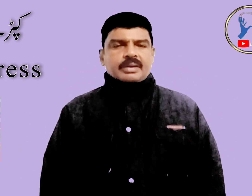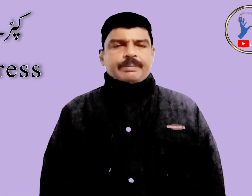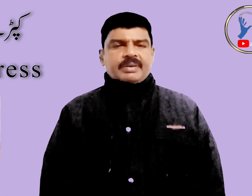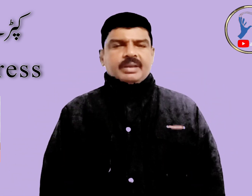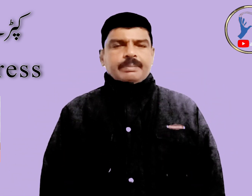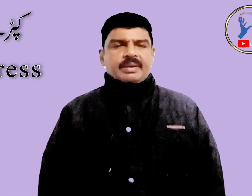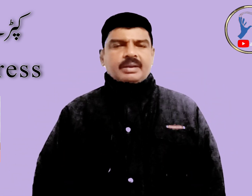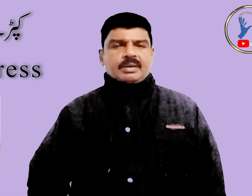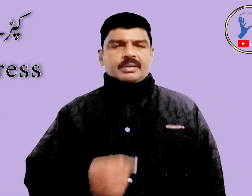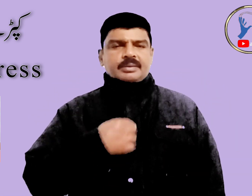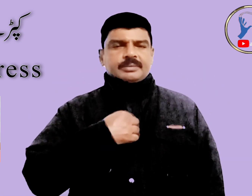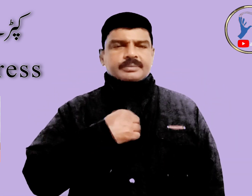कपड़े पहनना,